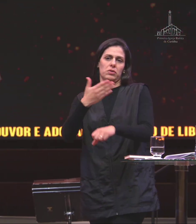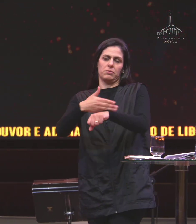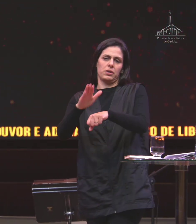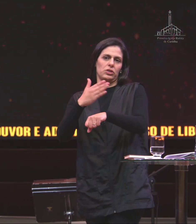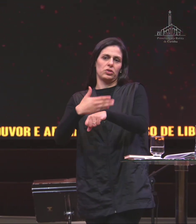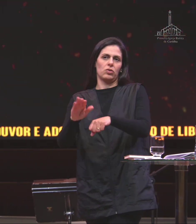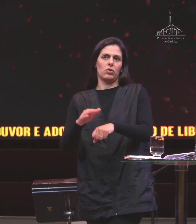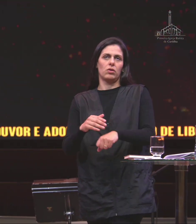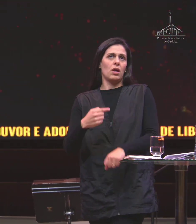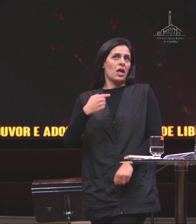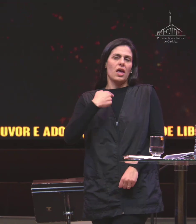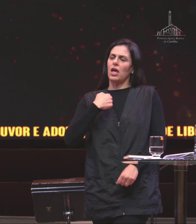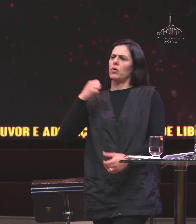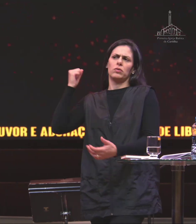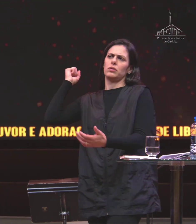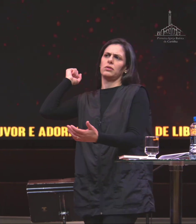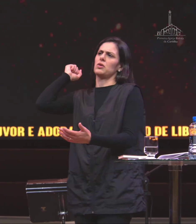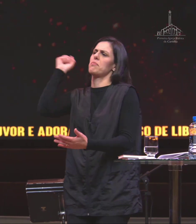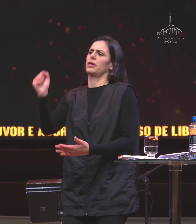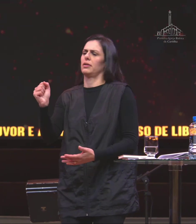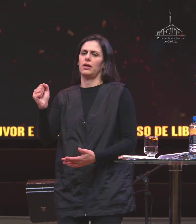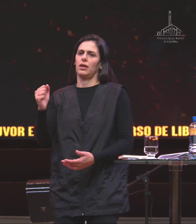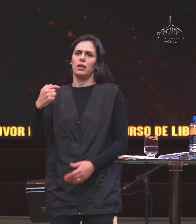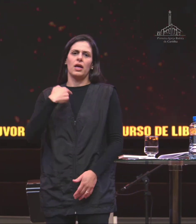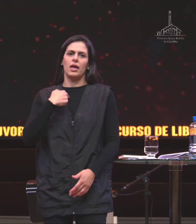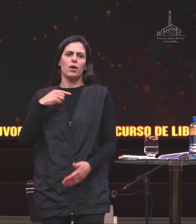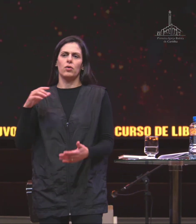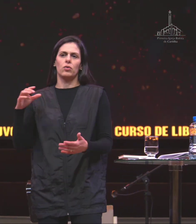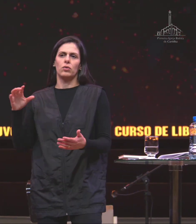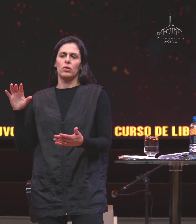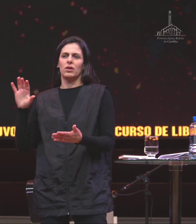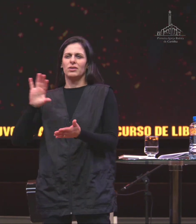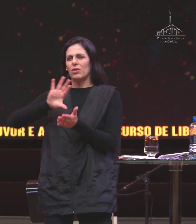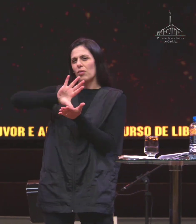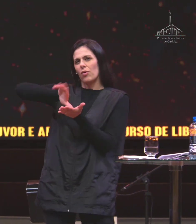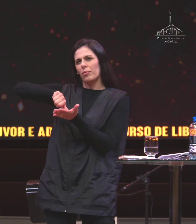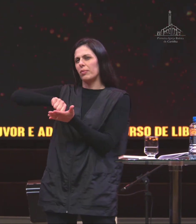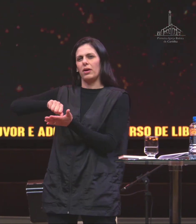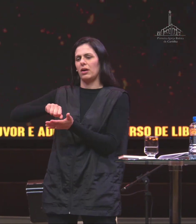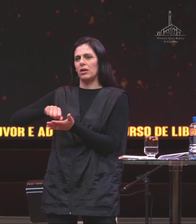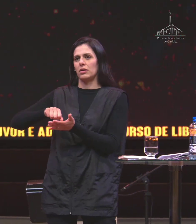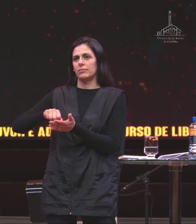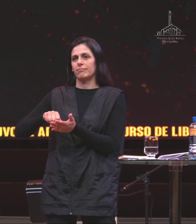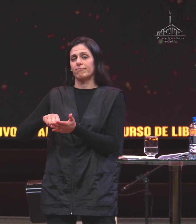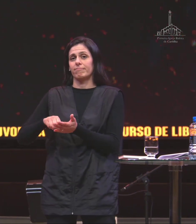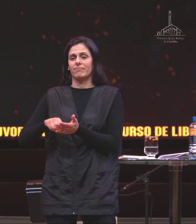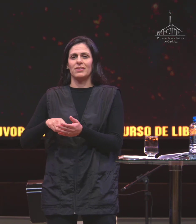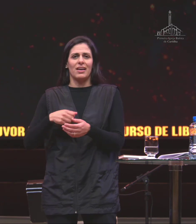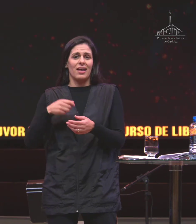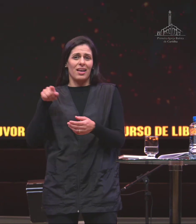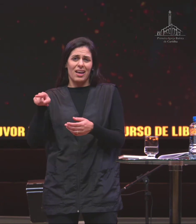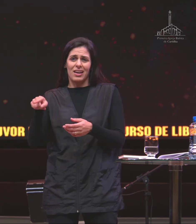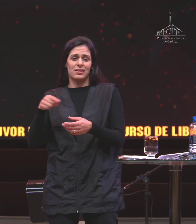gente. Esse, manda outro. Né? E o terceiro, como que Deus escreve a nossa vida? Para